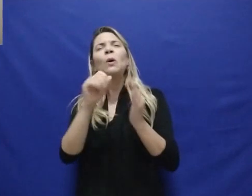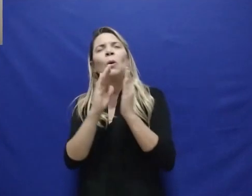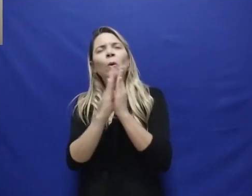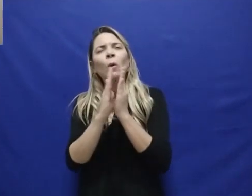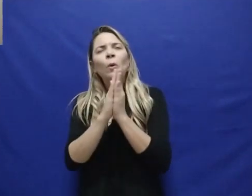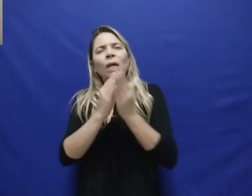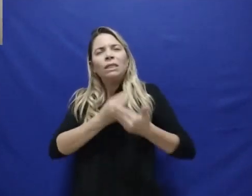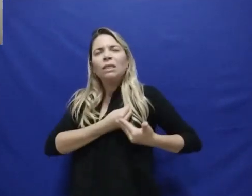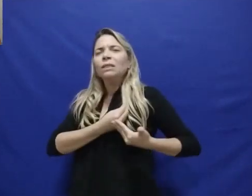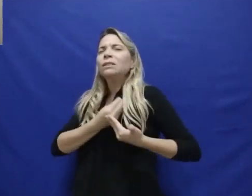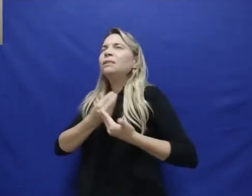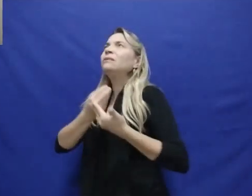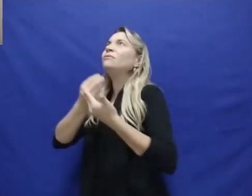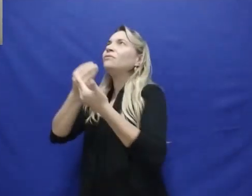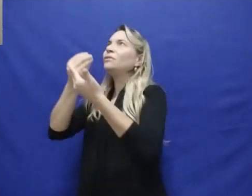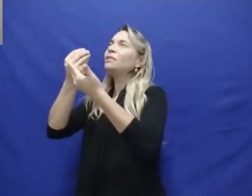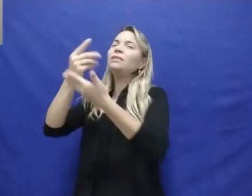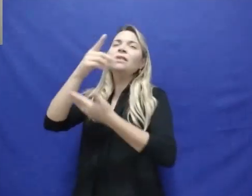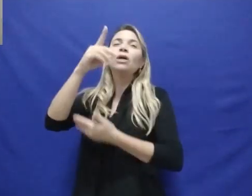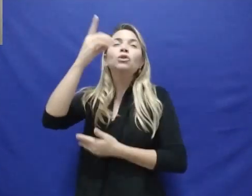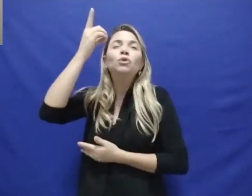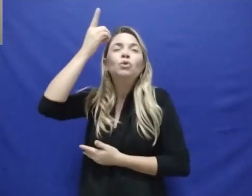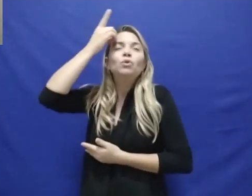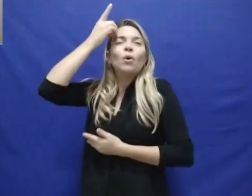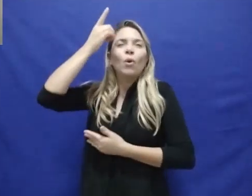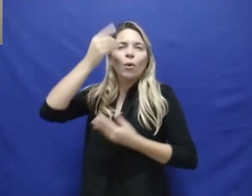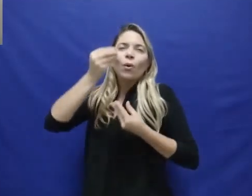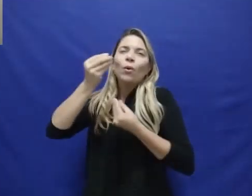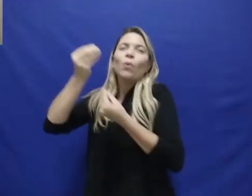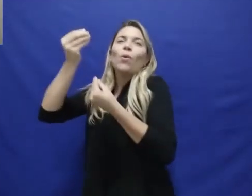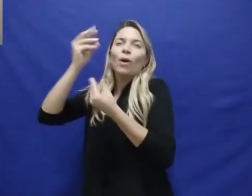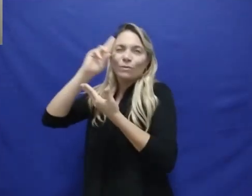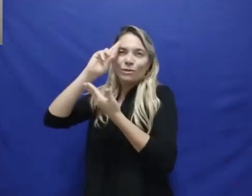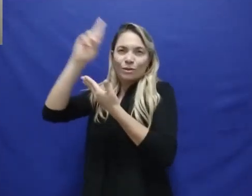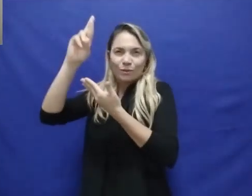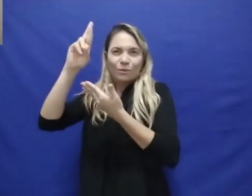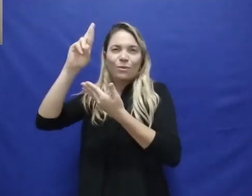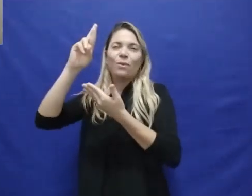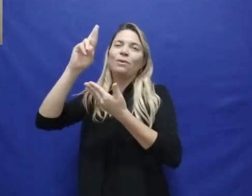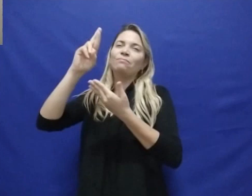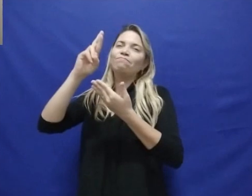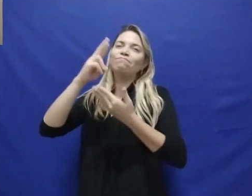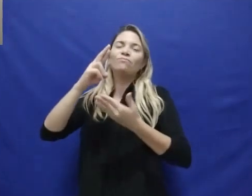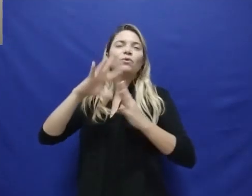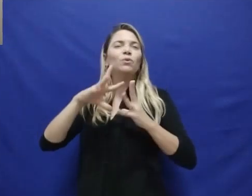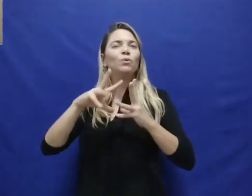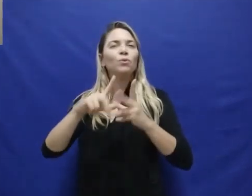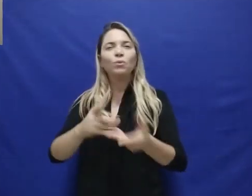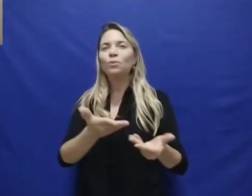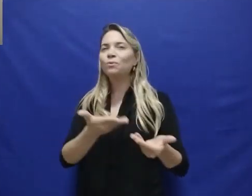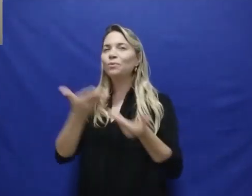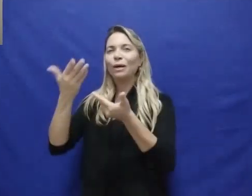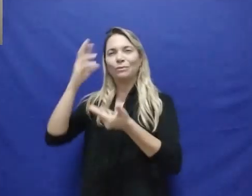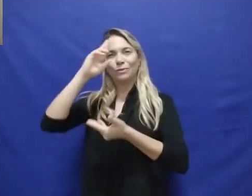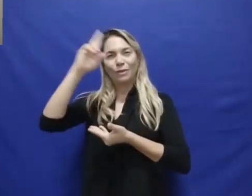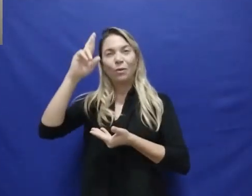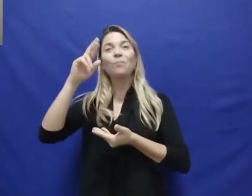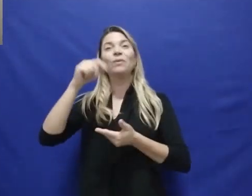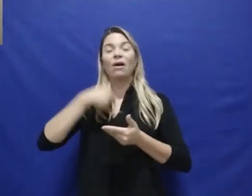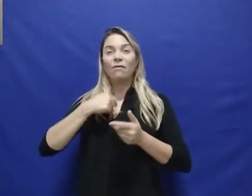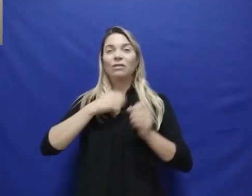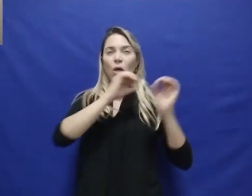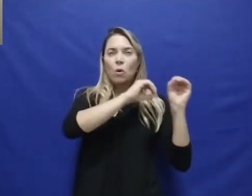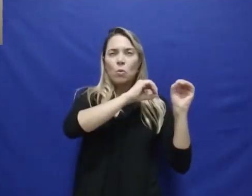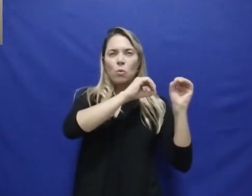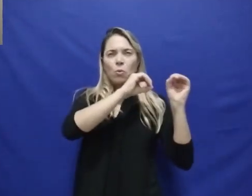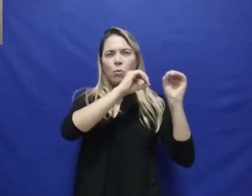seus talentos, os seus bens ao Senhor. Ao final desta transmissão, você terá informação sobre